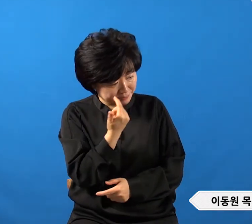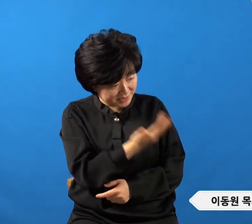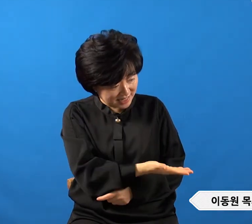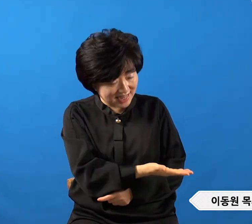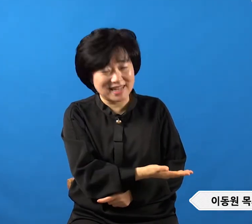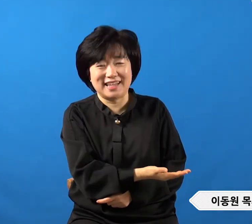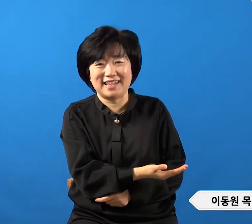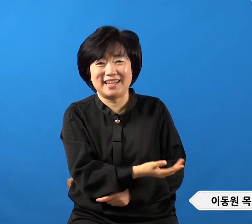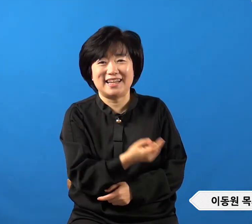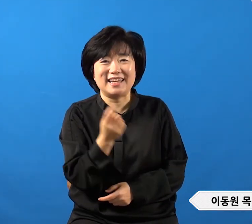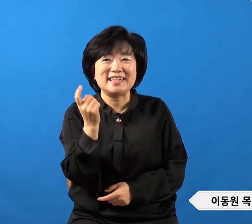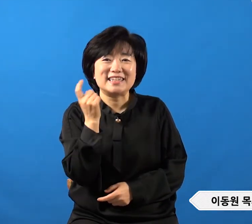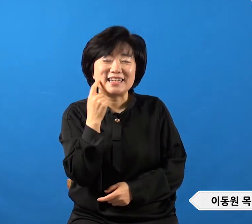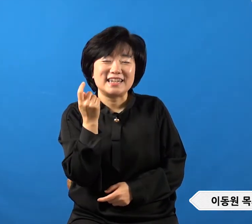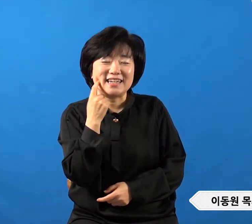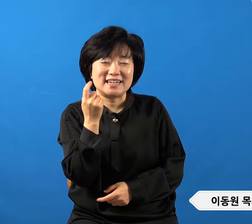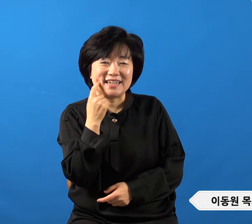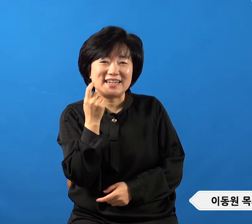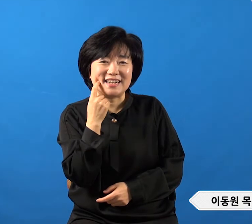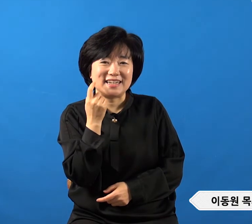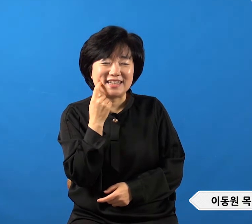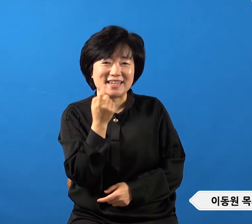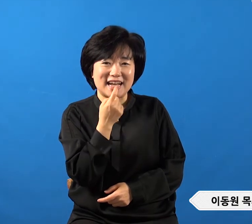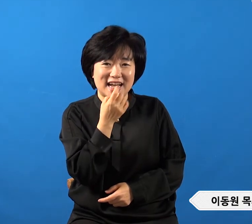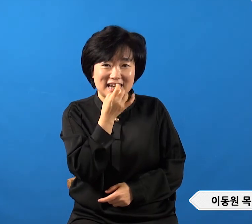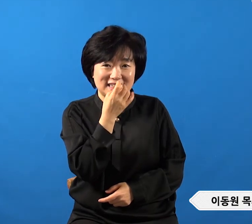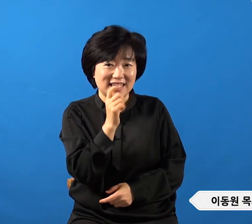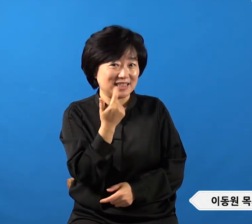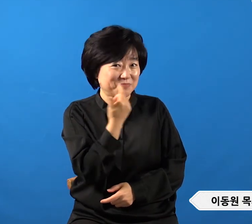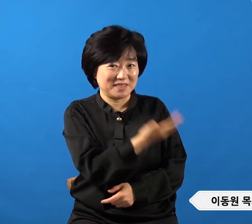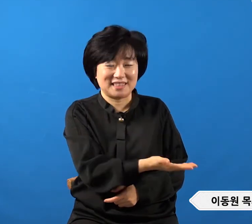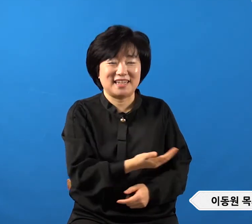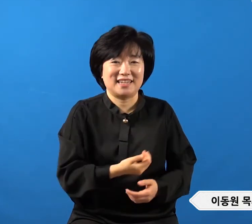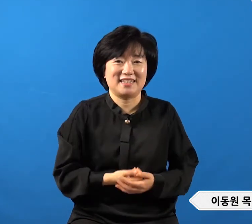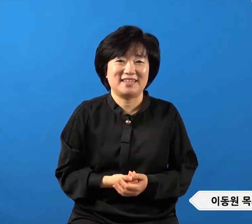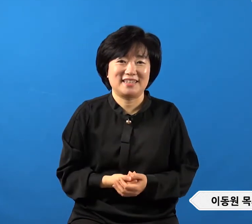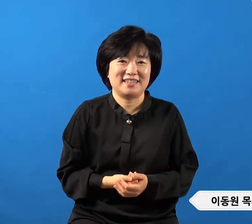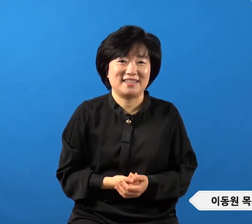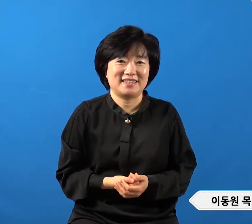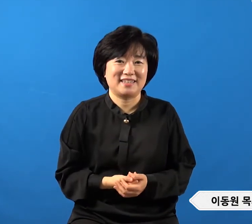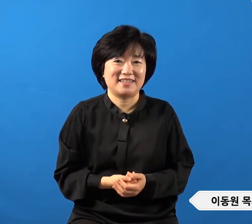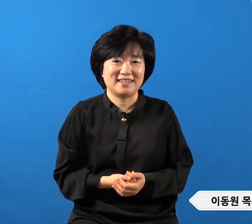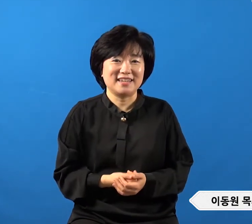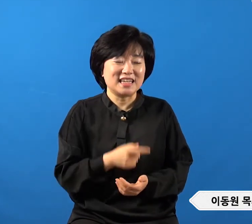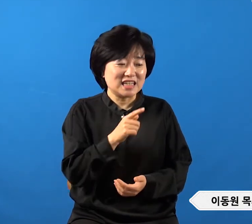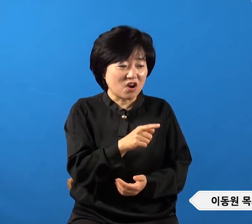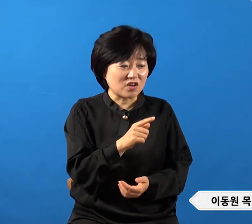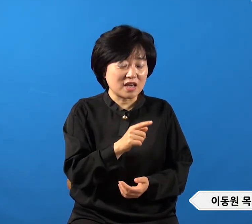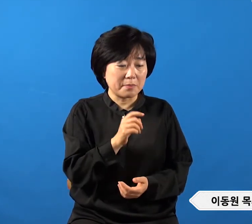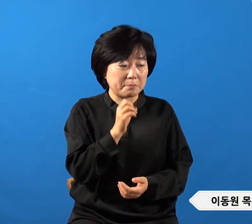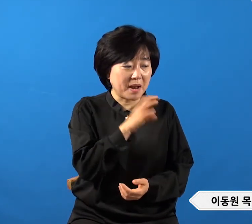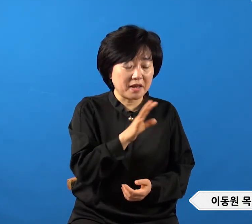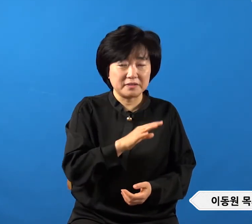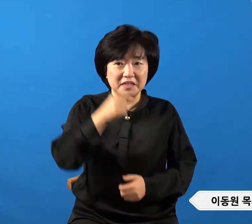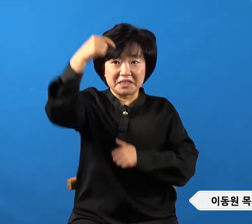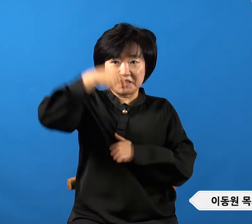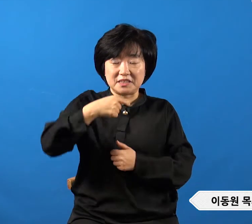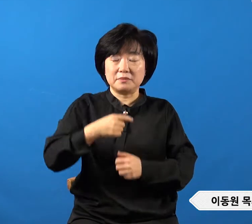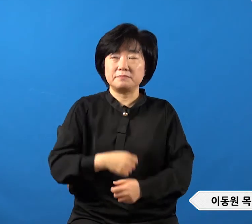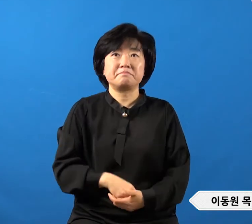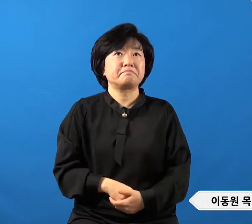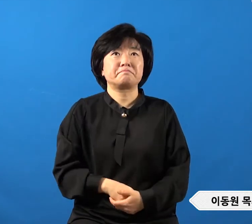아니시겠죠? 이렇게 한번 물어보세요. 시작. 혹시 가라지는 아니시겠죠? 이런 거 하면 절대로 안 하는 사람이 가라질 가능성이